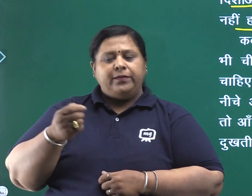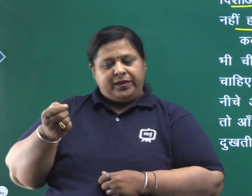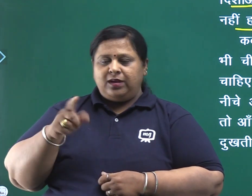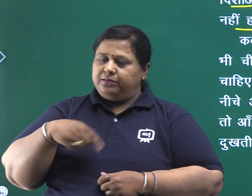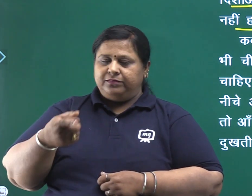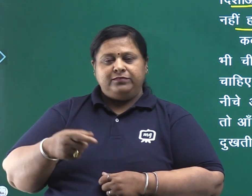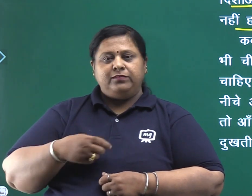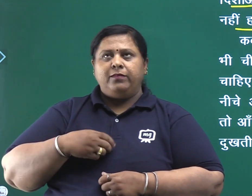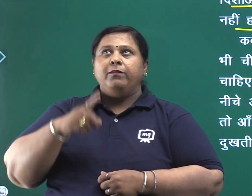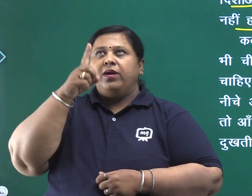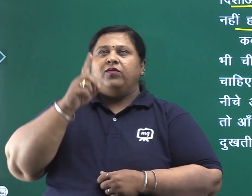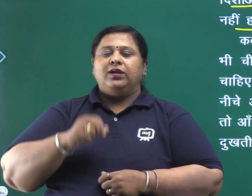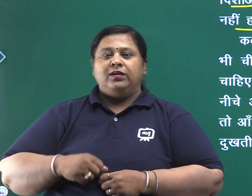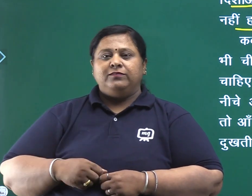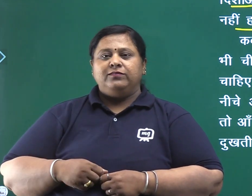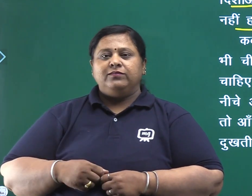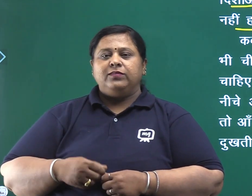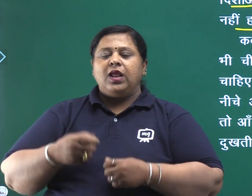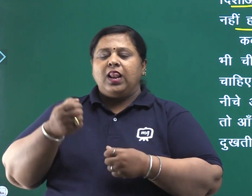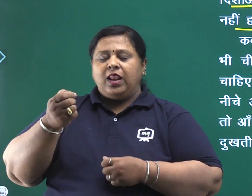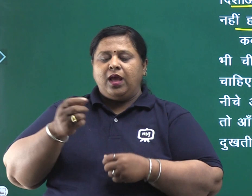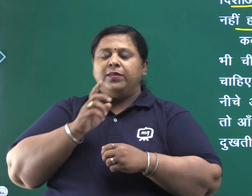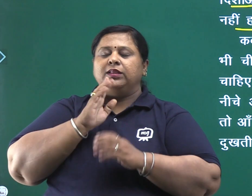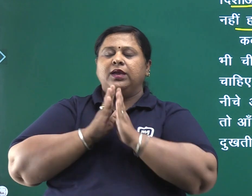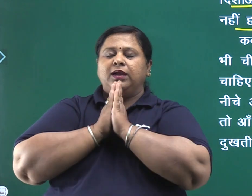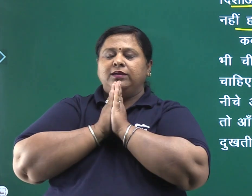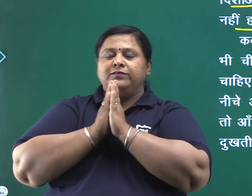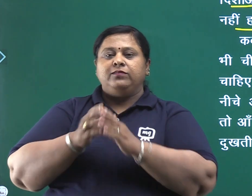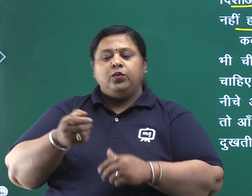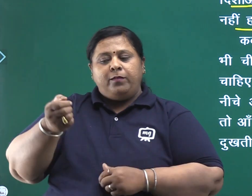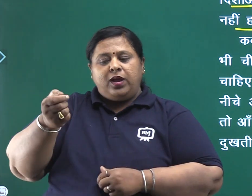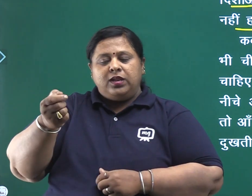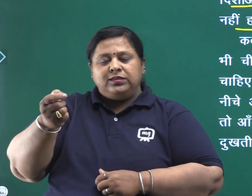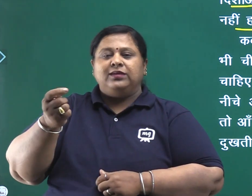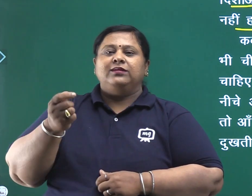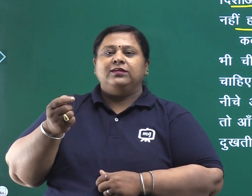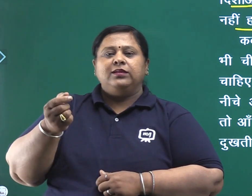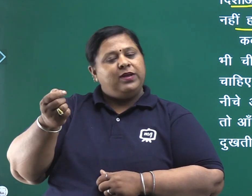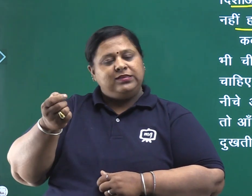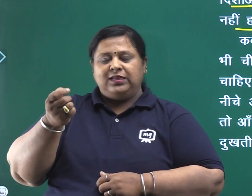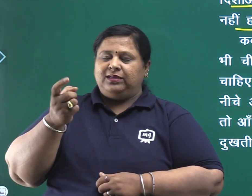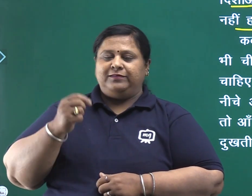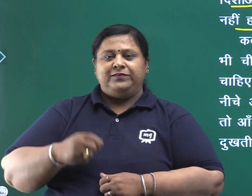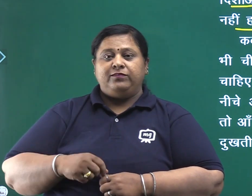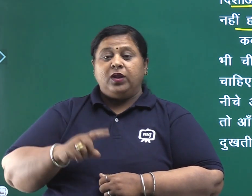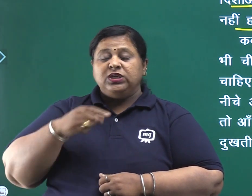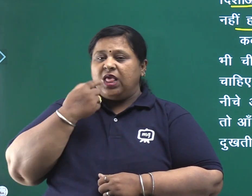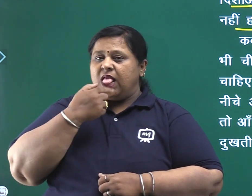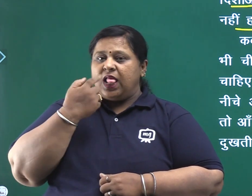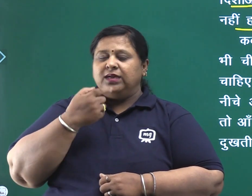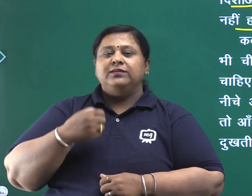हम भगवान का नाम लेते हैं तो माला से लेते हैं, और